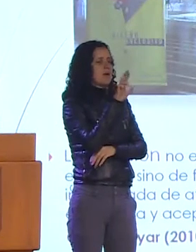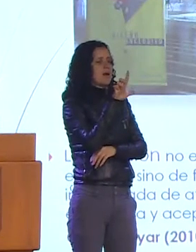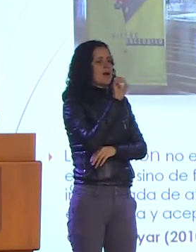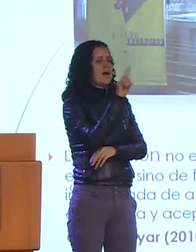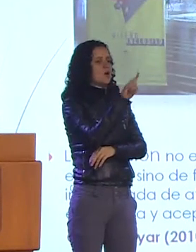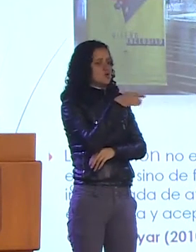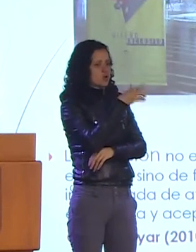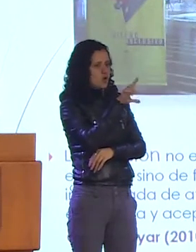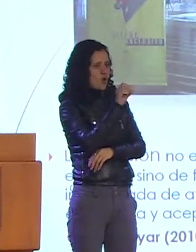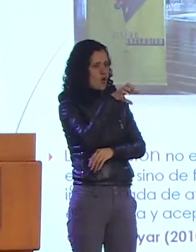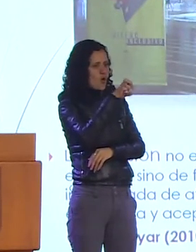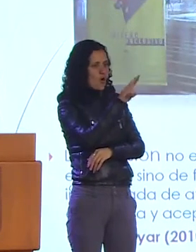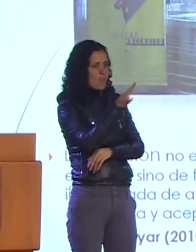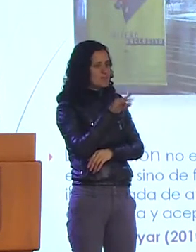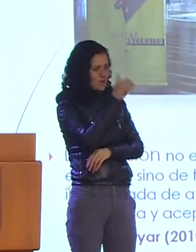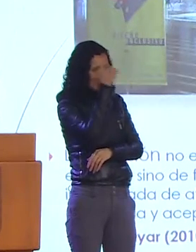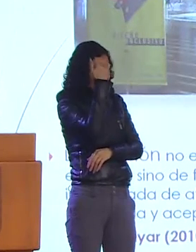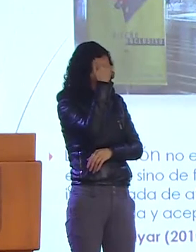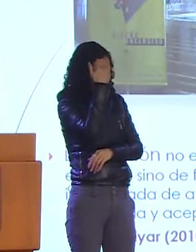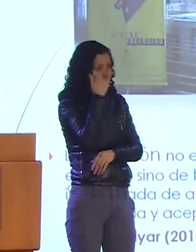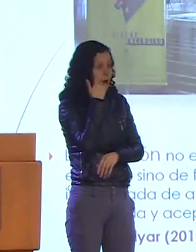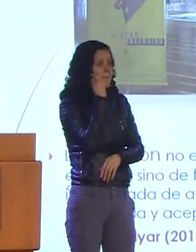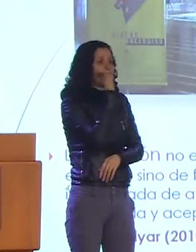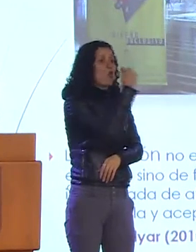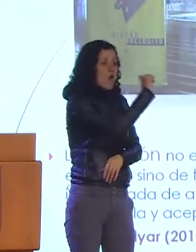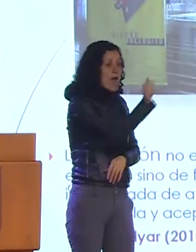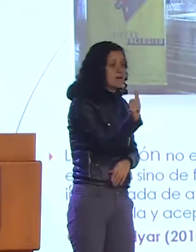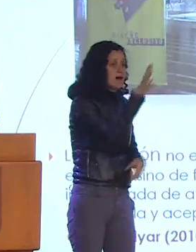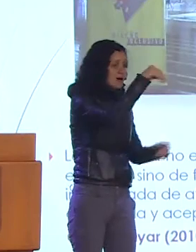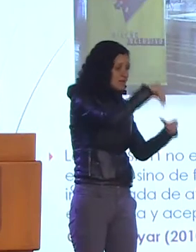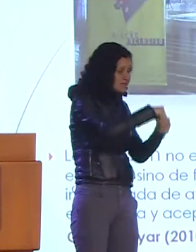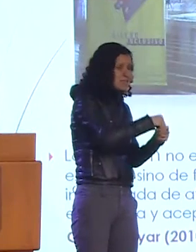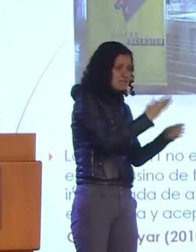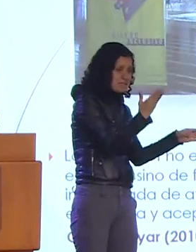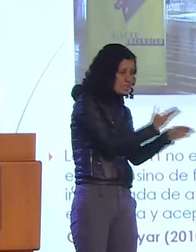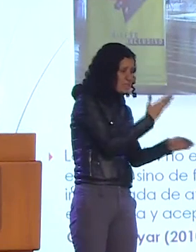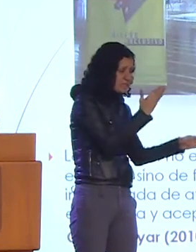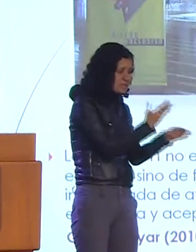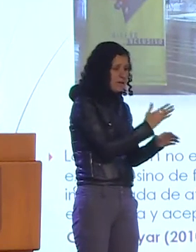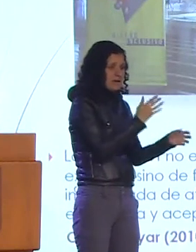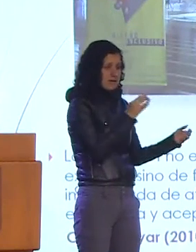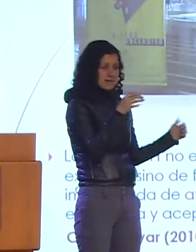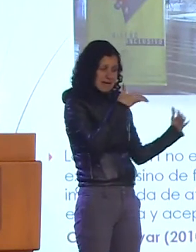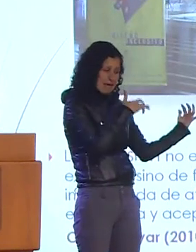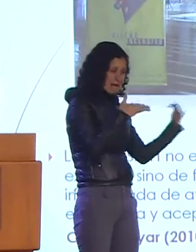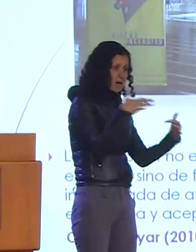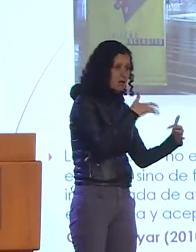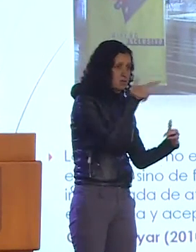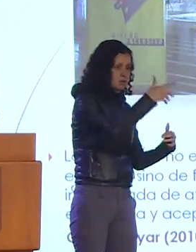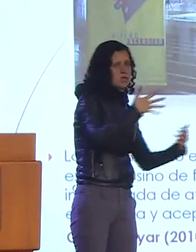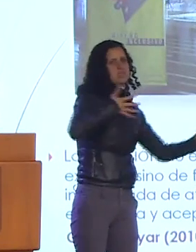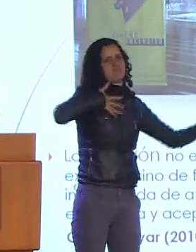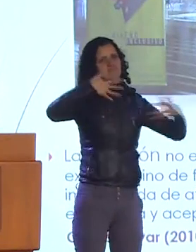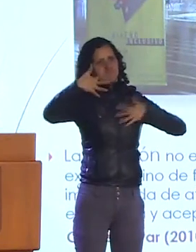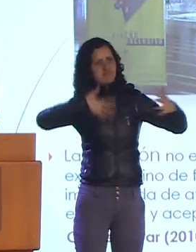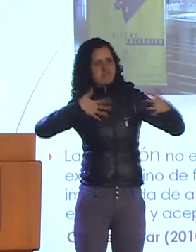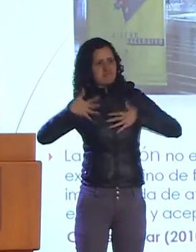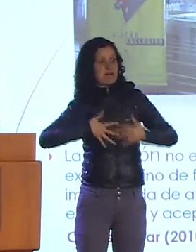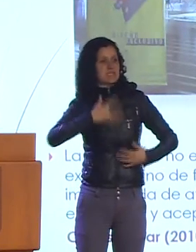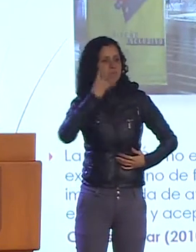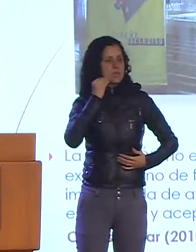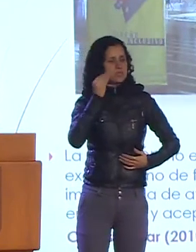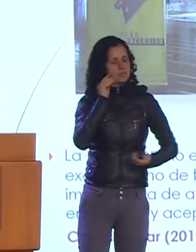cómo las mujeres del conflicto hacen obras de teatro y resignifican su experiencia y mantienen la memoria